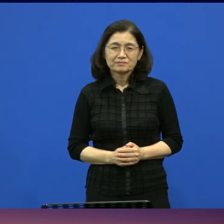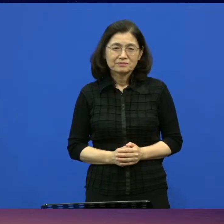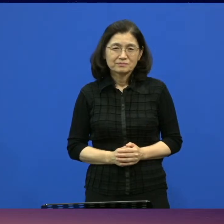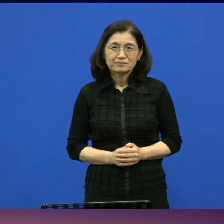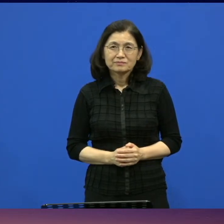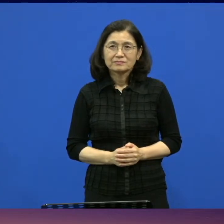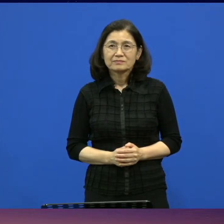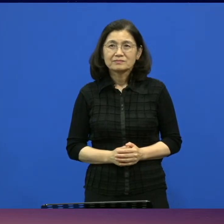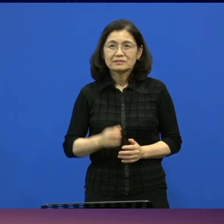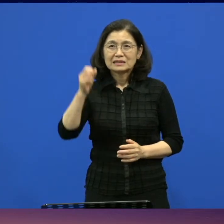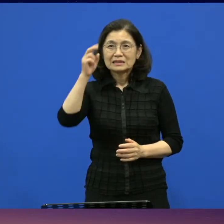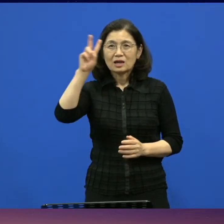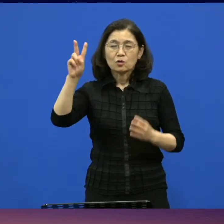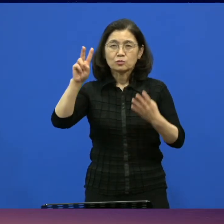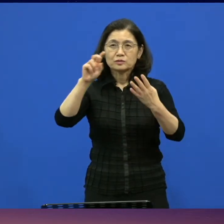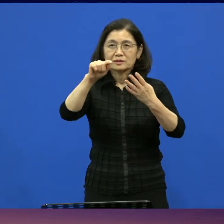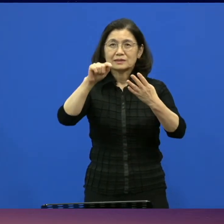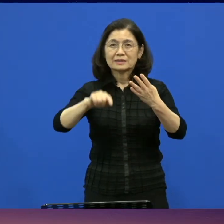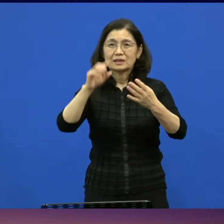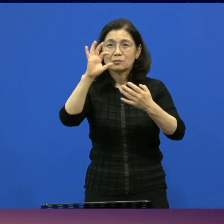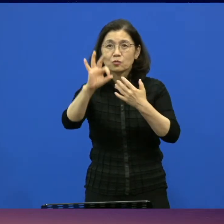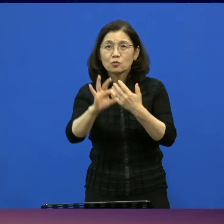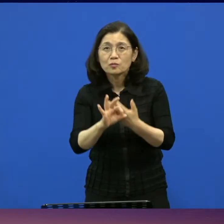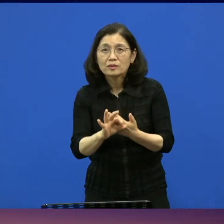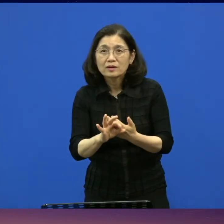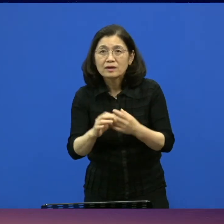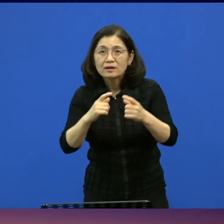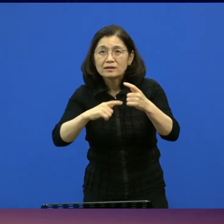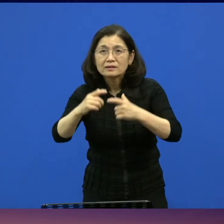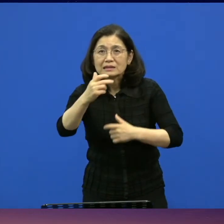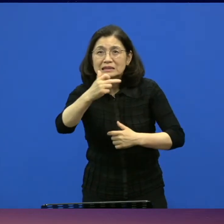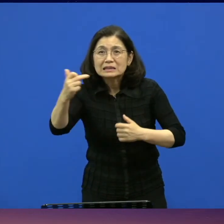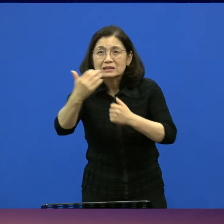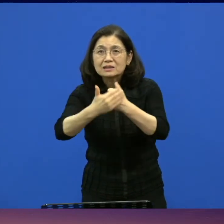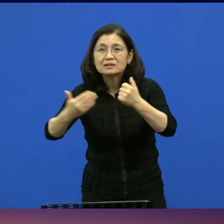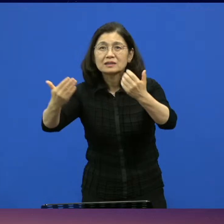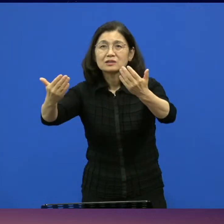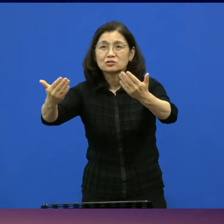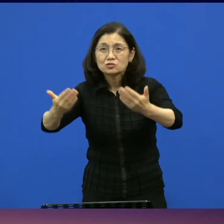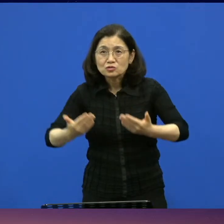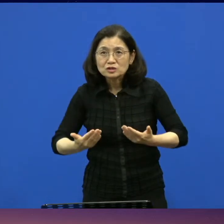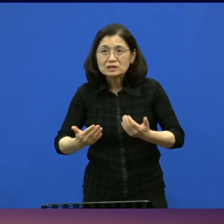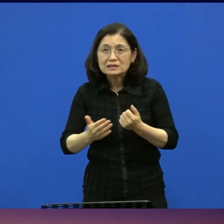야고보 4장 6절을 보십시오. 그러나 더 큰 은혜를 주시나니